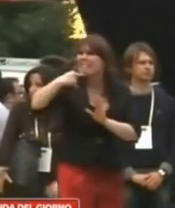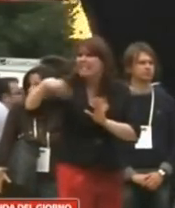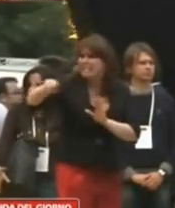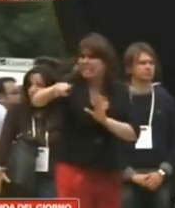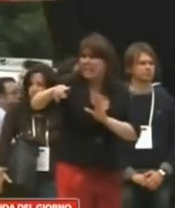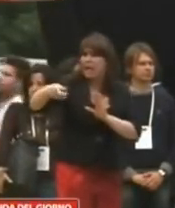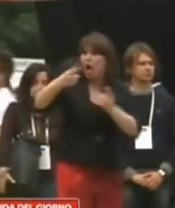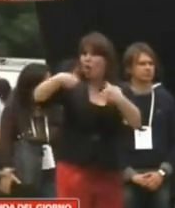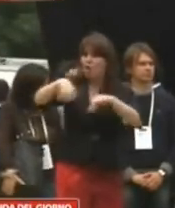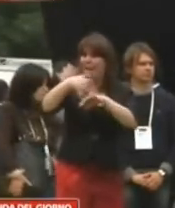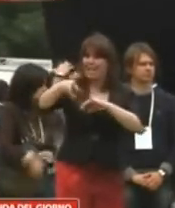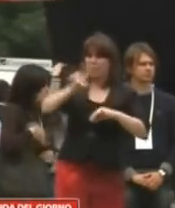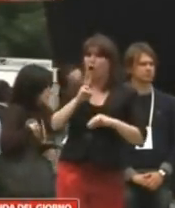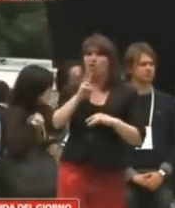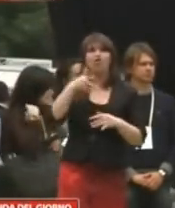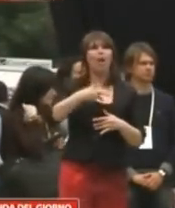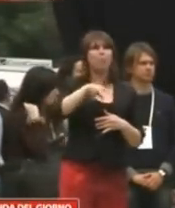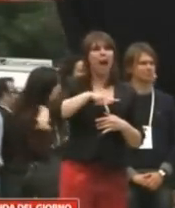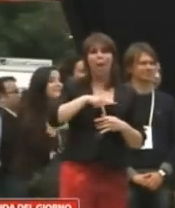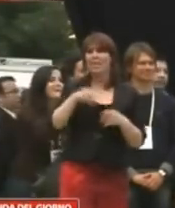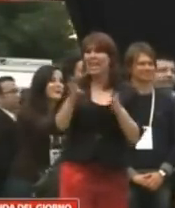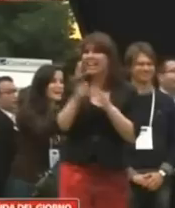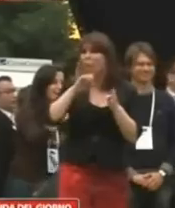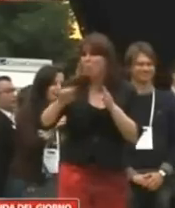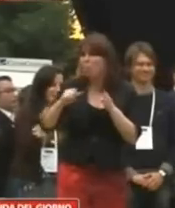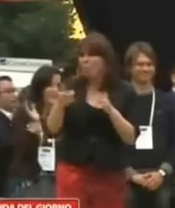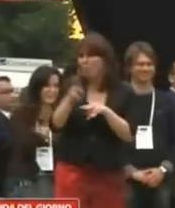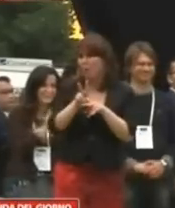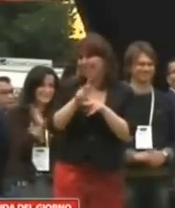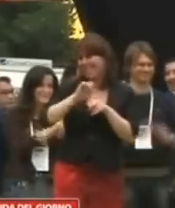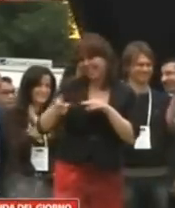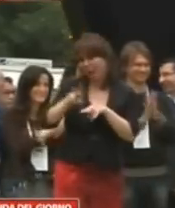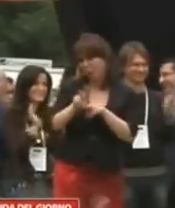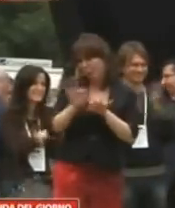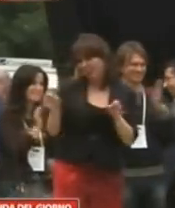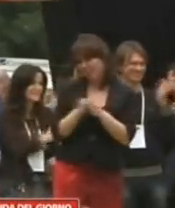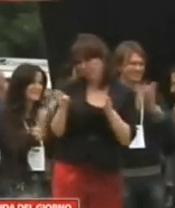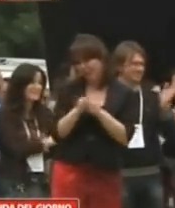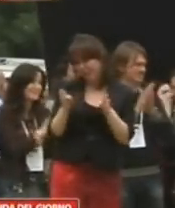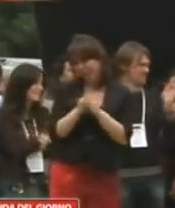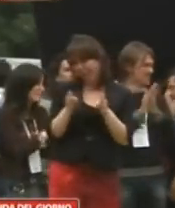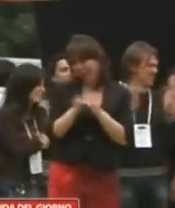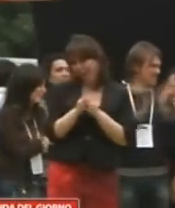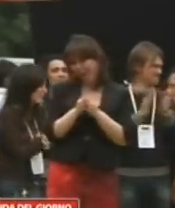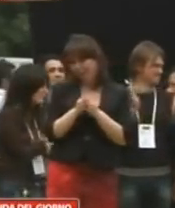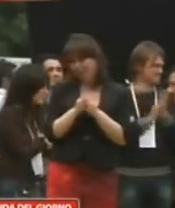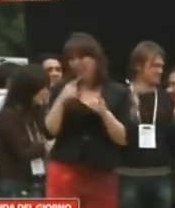detto c'è la privacy, chi te muorto e stramuorto c'è la privacy. Scusate.